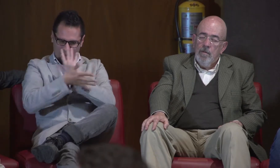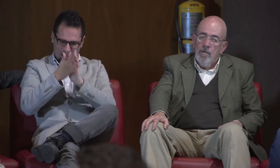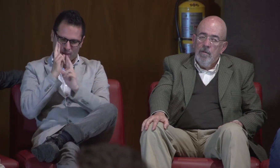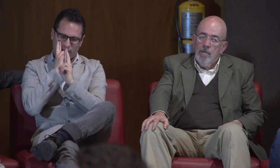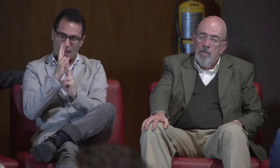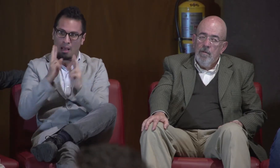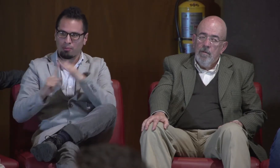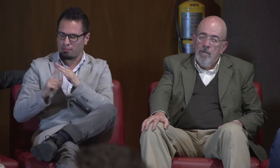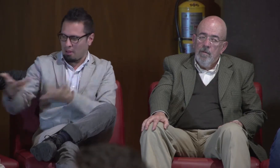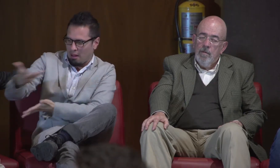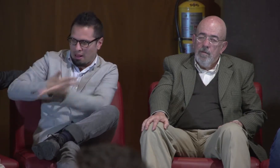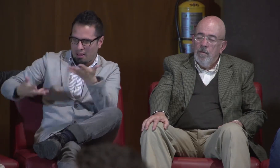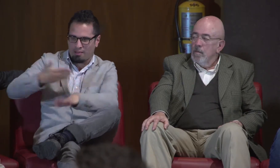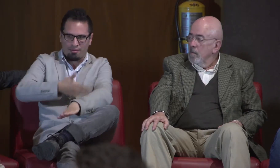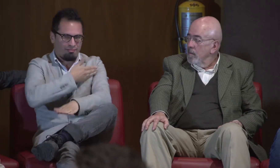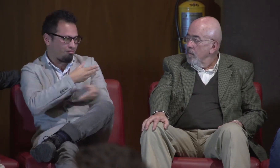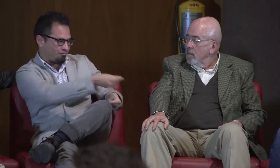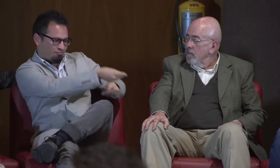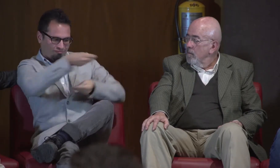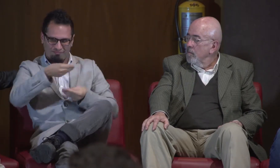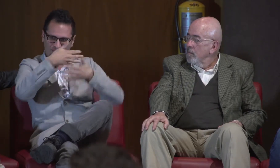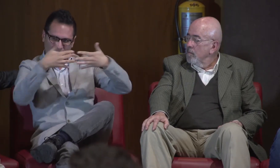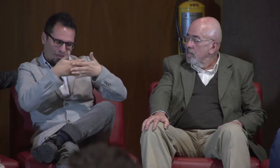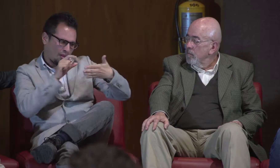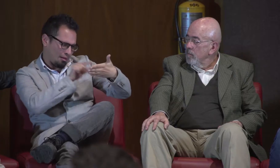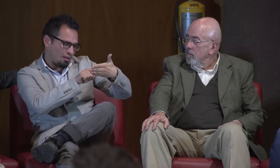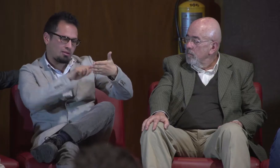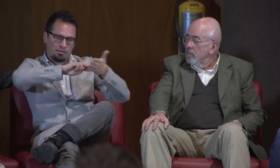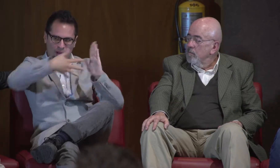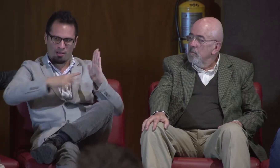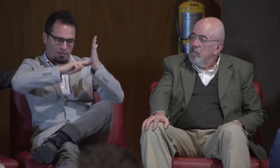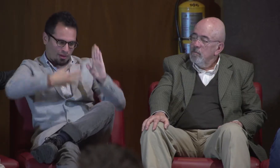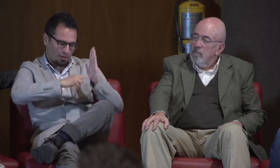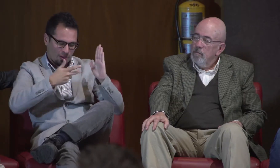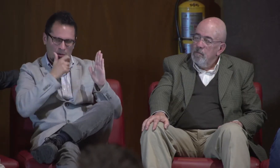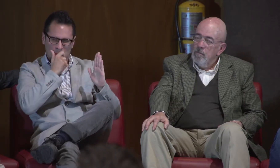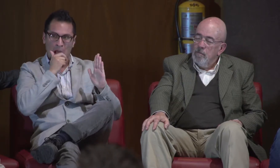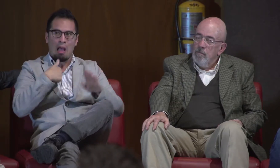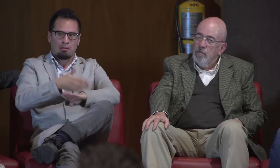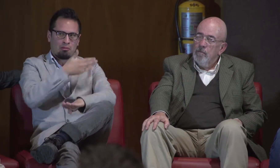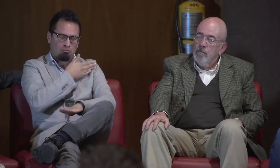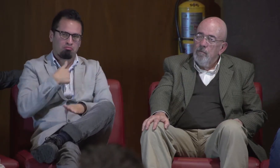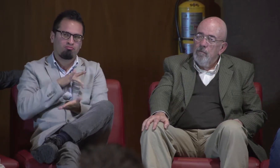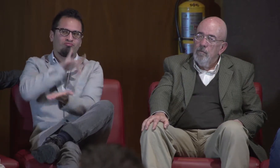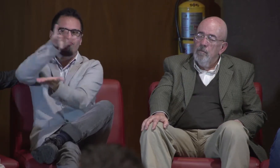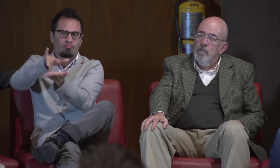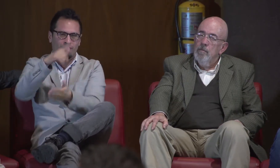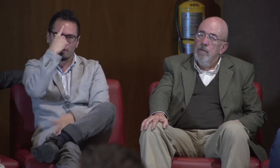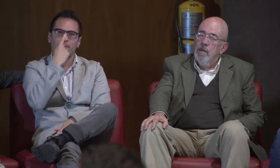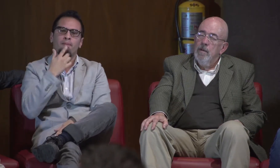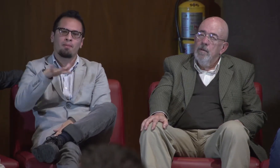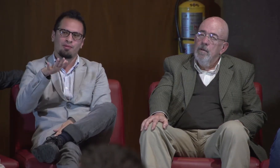de reconocimiento específicamente en ese constructo para esas dos situaciones. Cuando leíamos los textos que nos pasaba Ricardo,